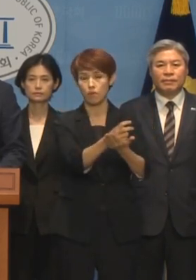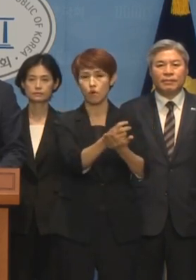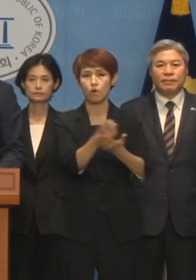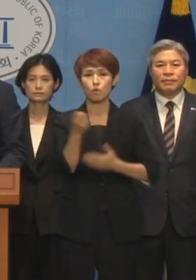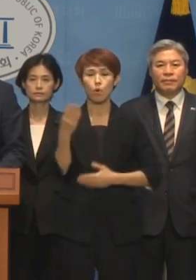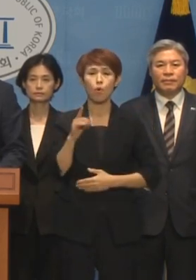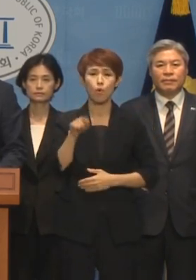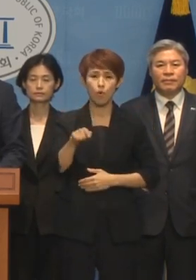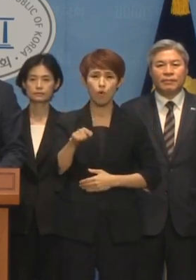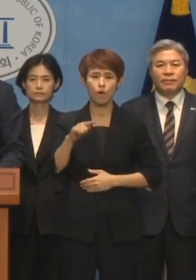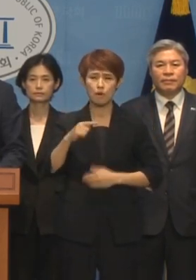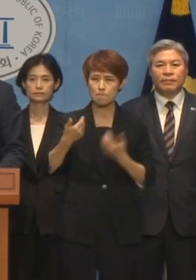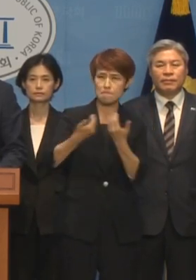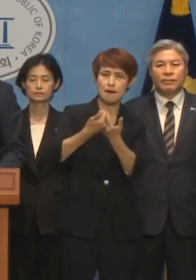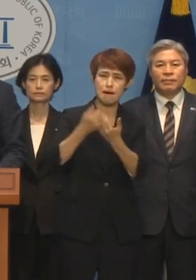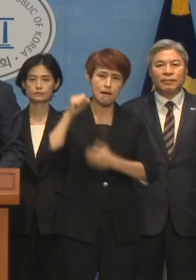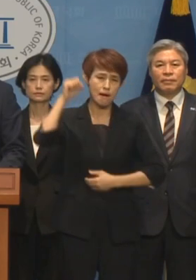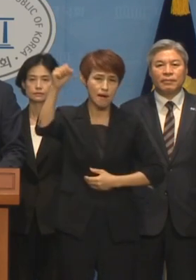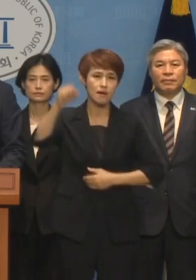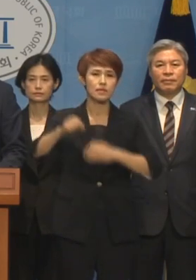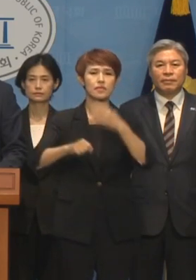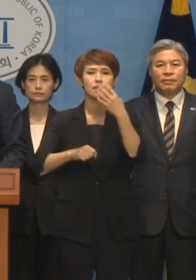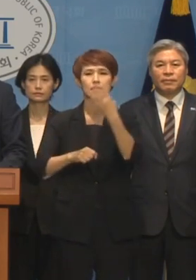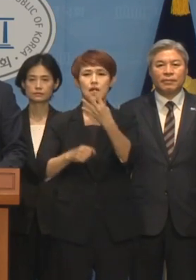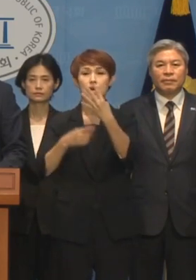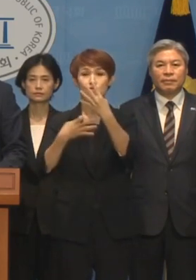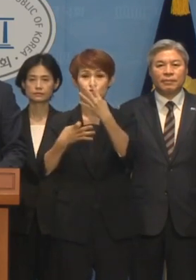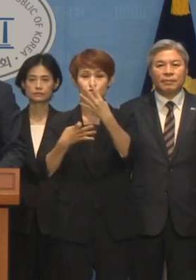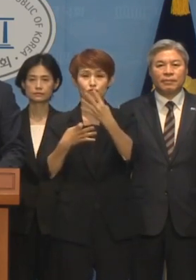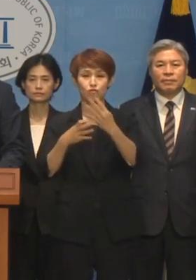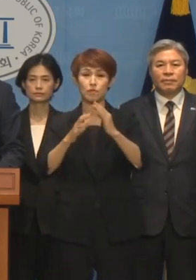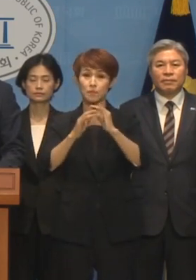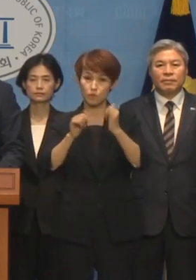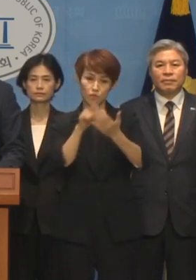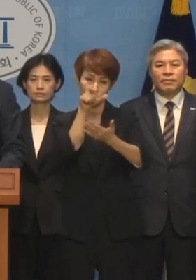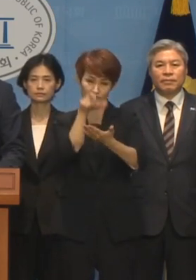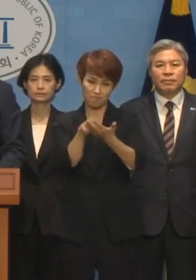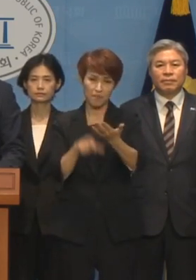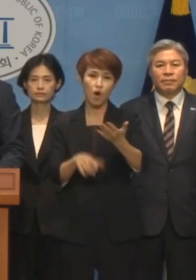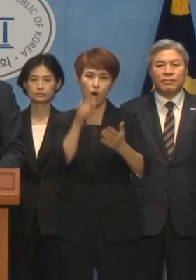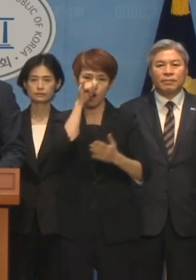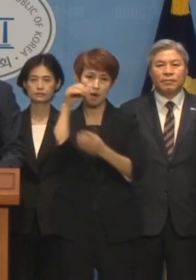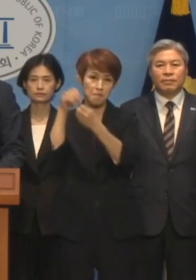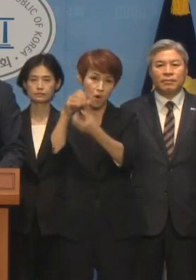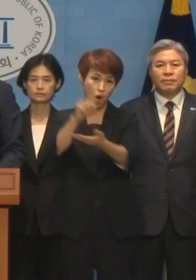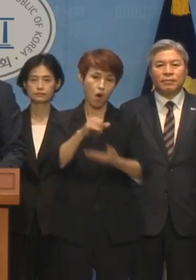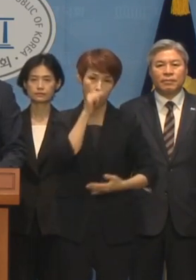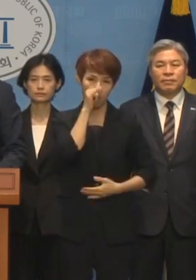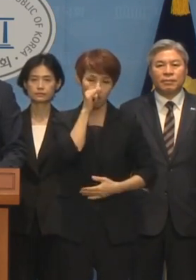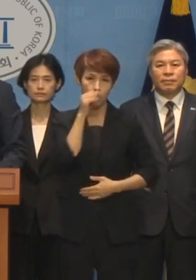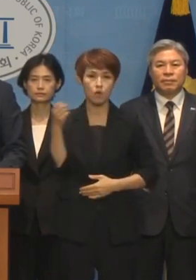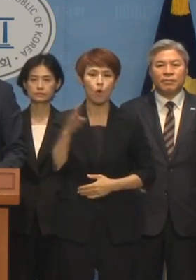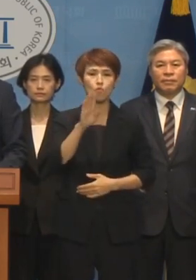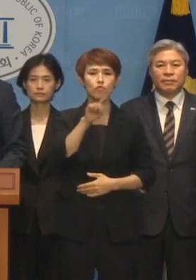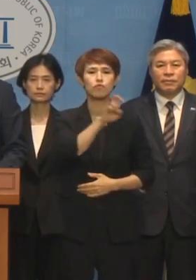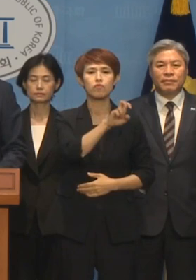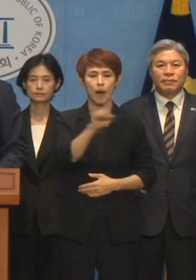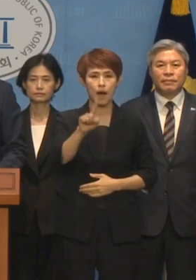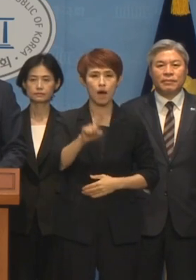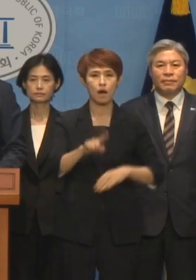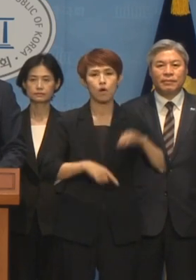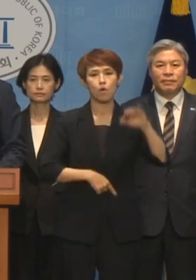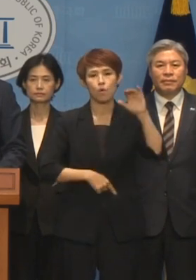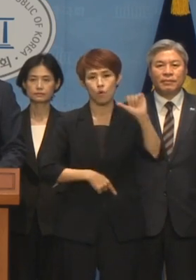불의에 항거한 4.19 민주 이념을 계승한다고 되어 있습니다. 이에 더하여 부마,